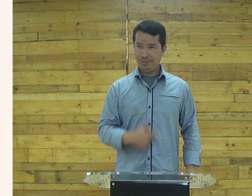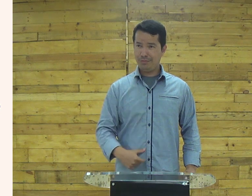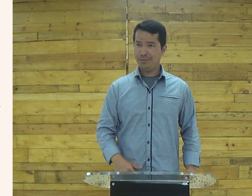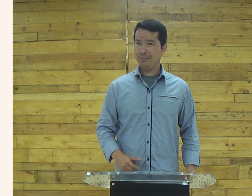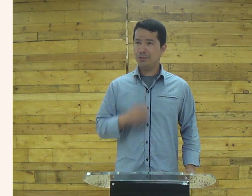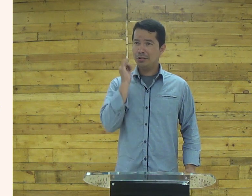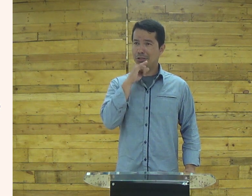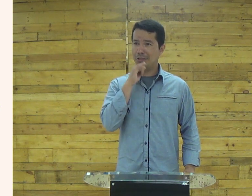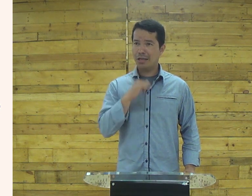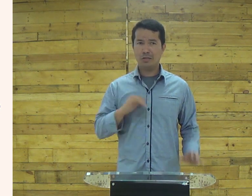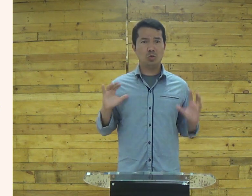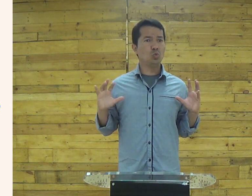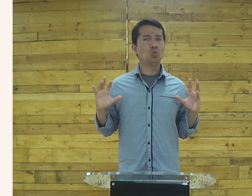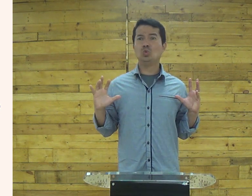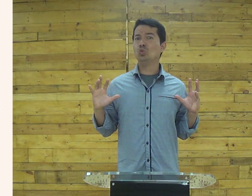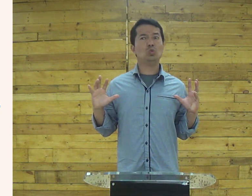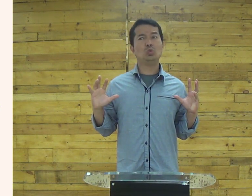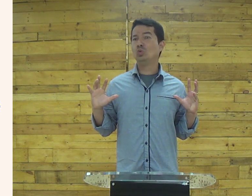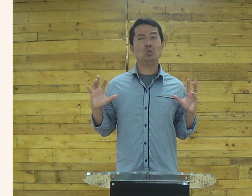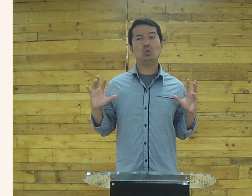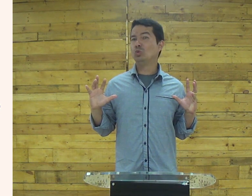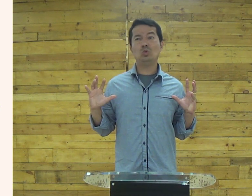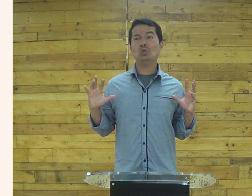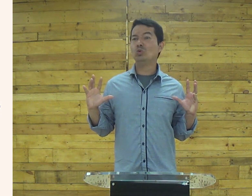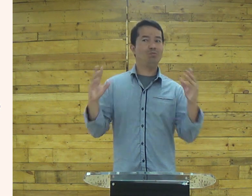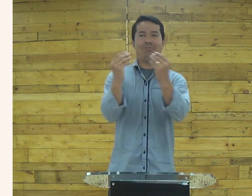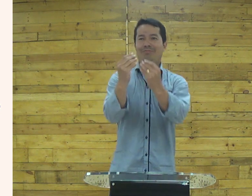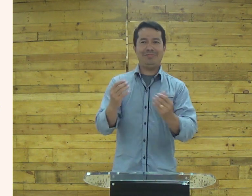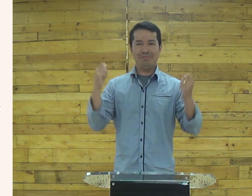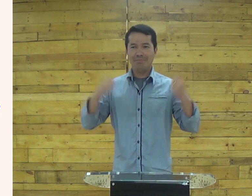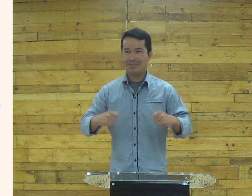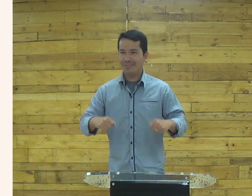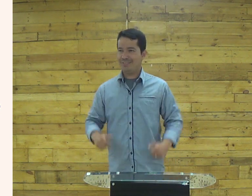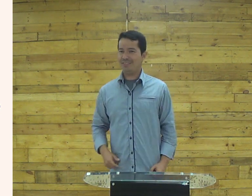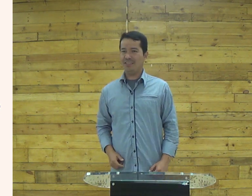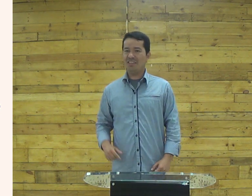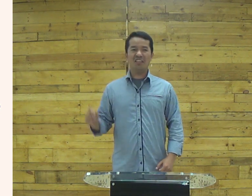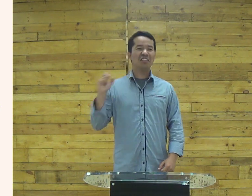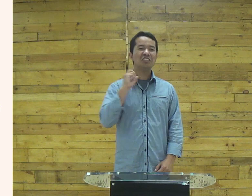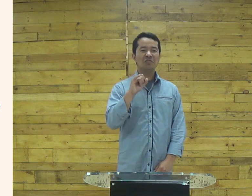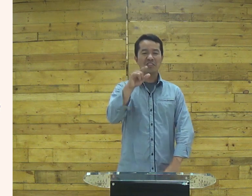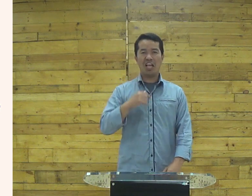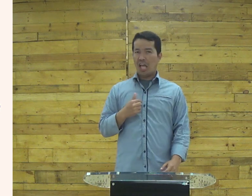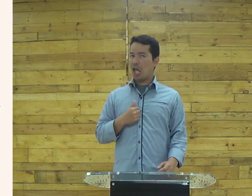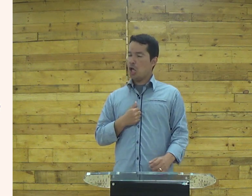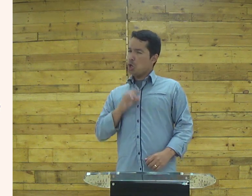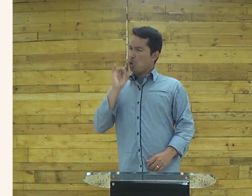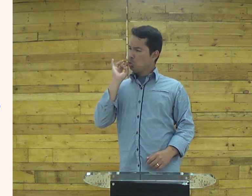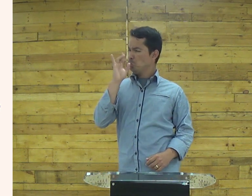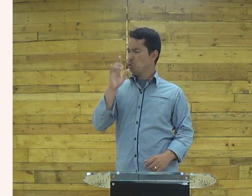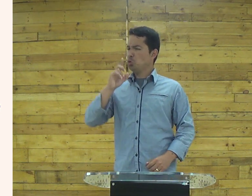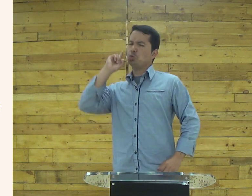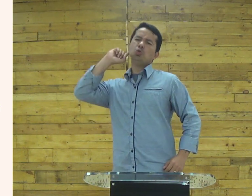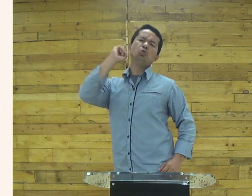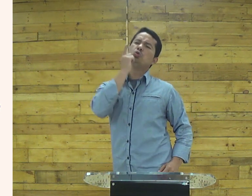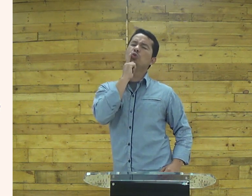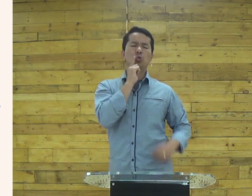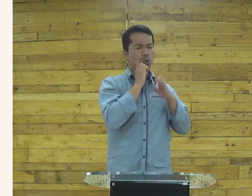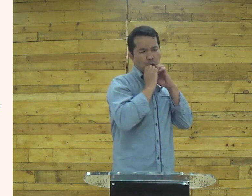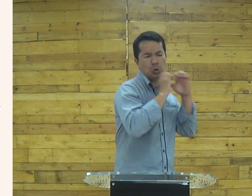países, de todos os lugares, de todas as nações, nós precisamos ir. E eu fico,